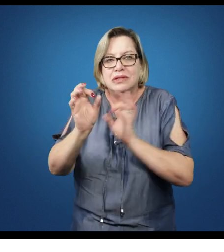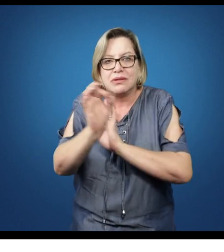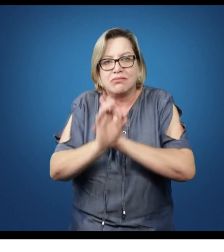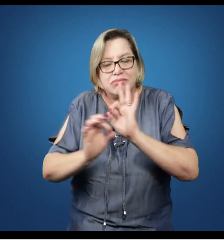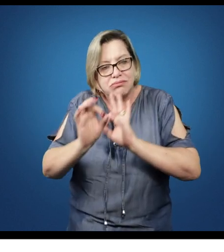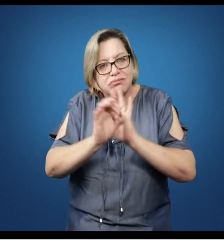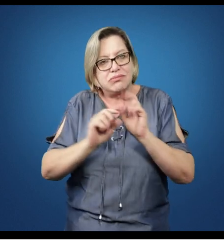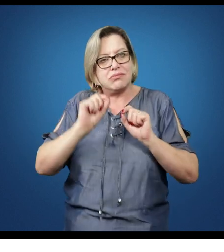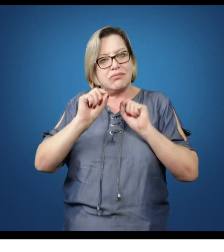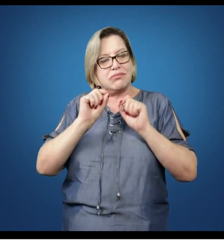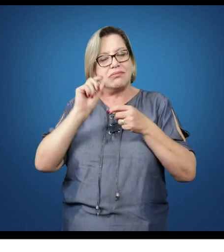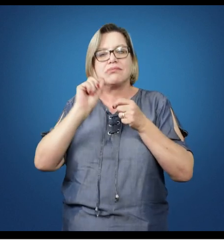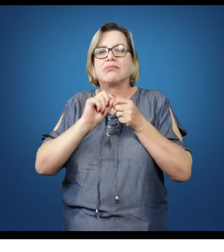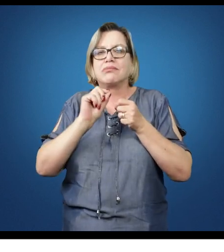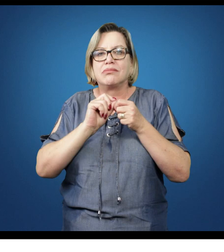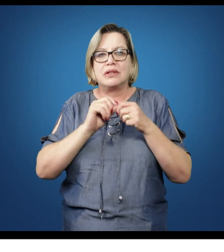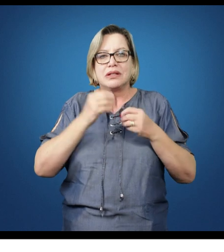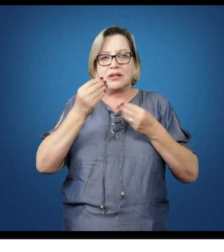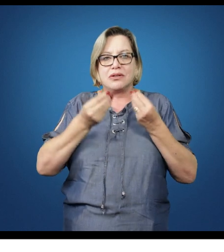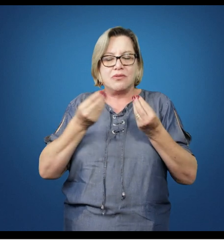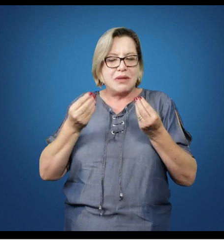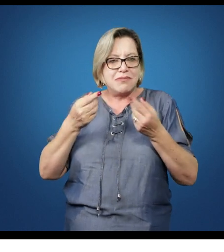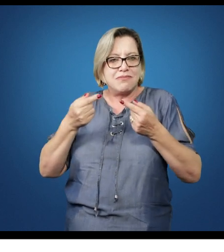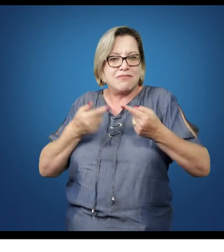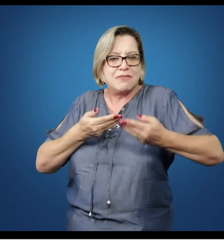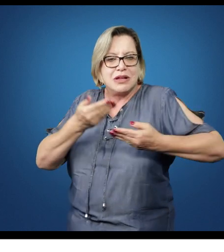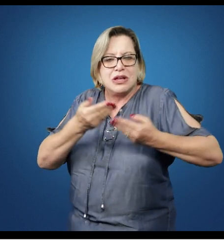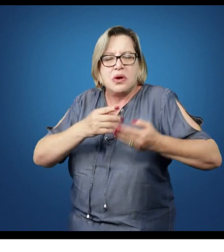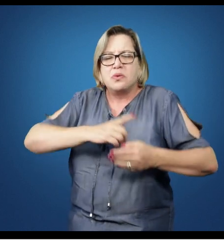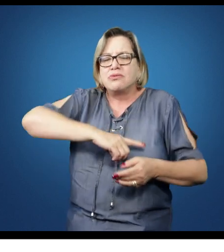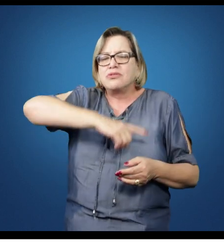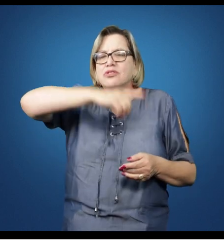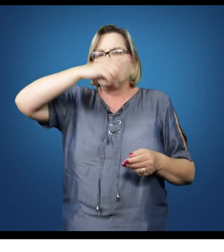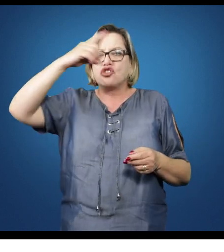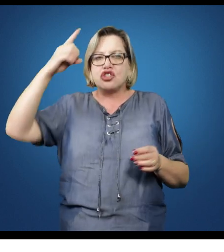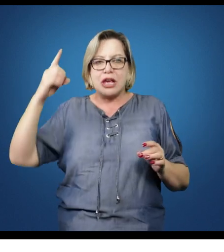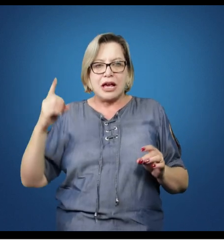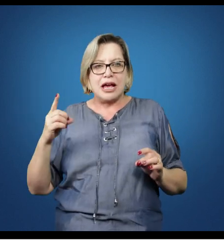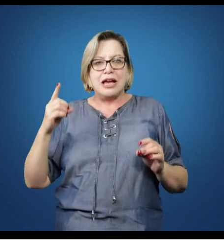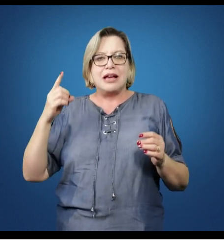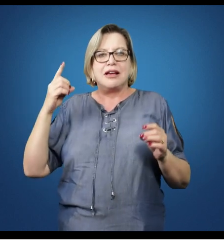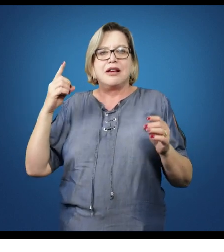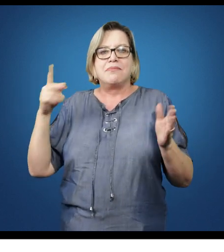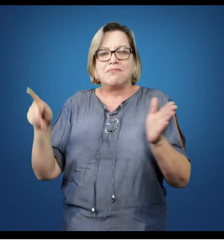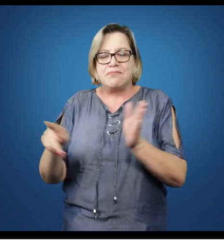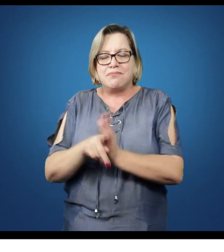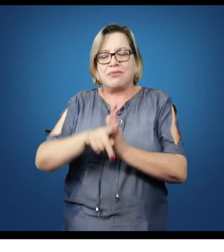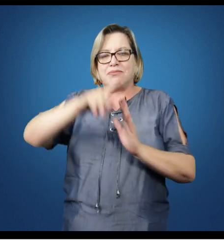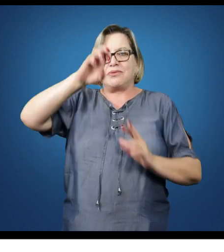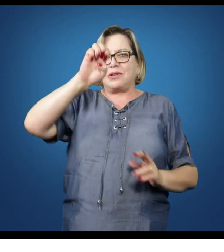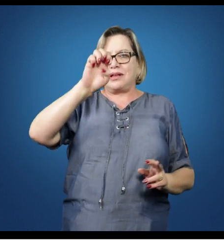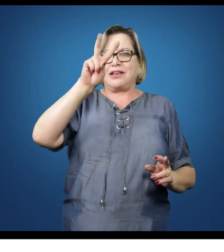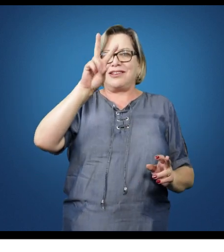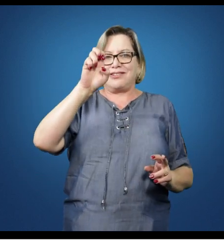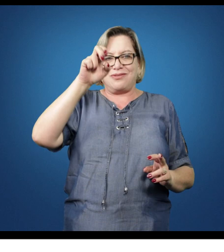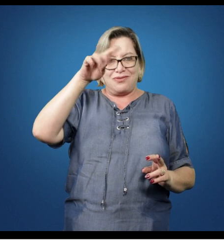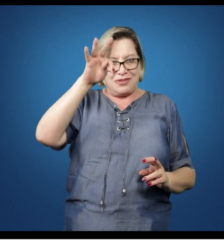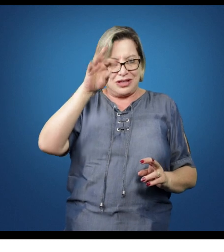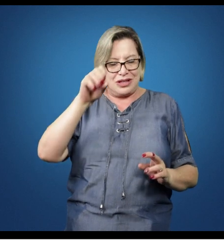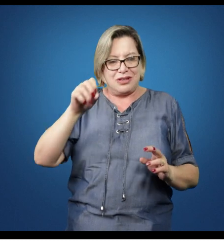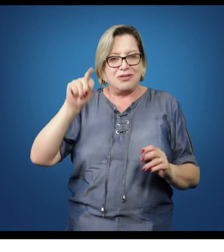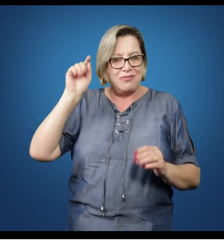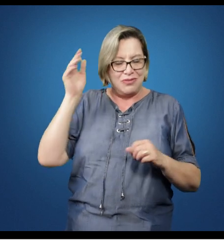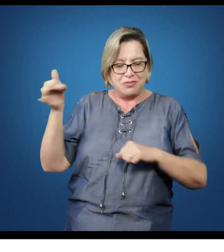movimentações que nós temos que fazer com relação ao dia específico é do evento é ligado à parte educacional